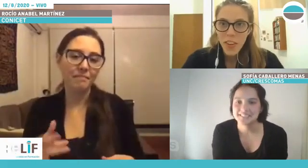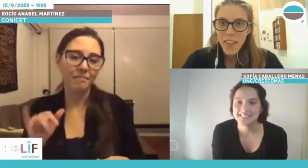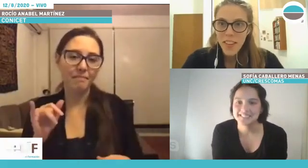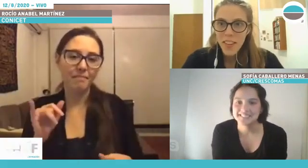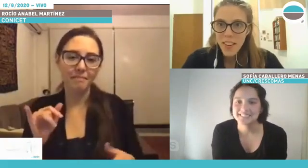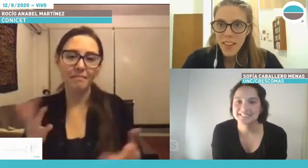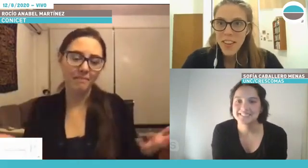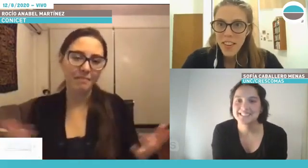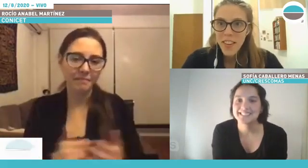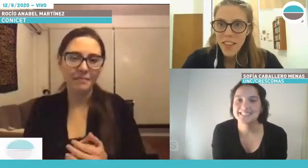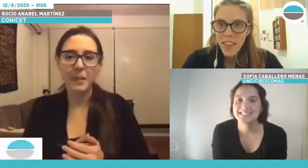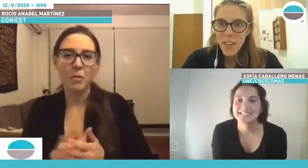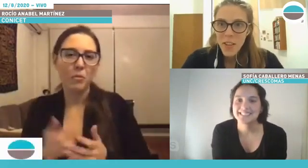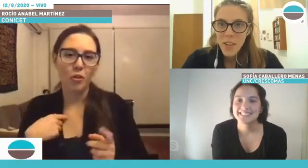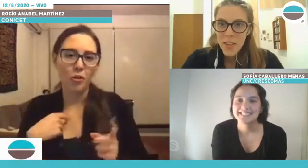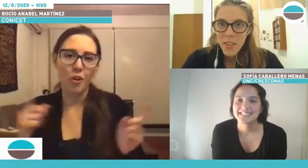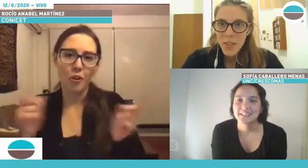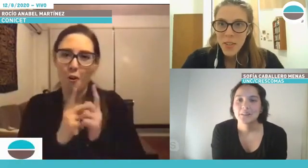Sí, Ok. sí.